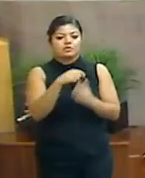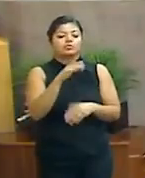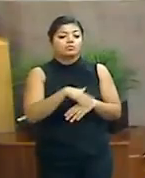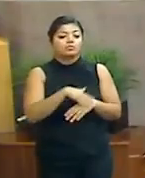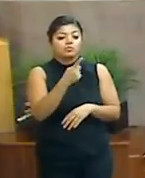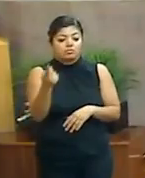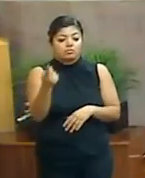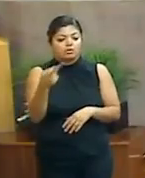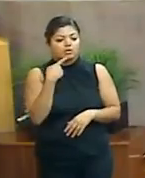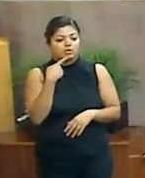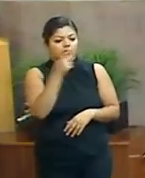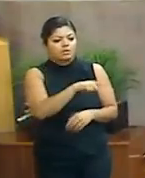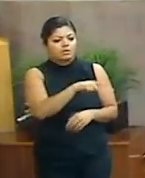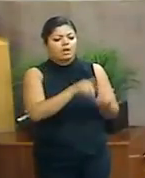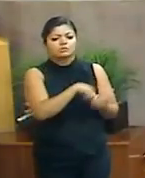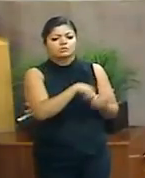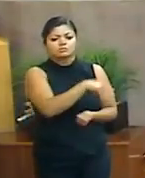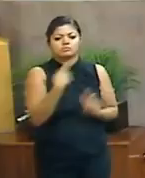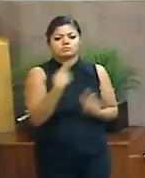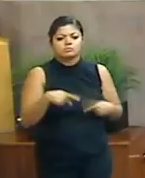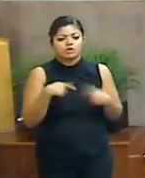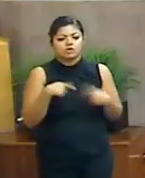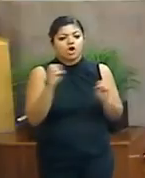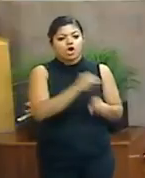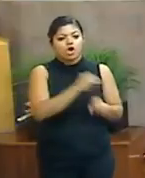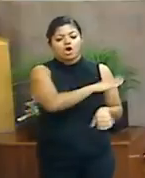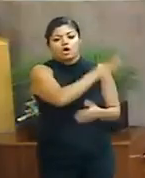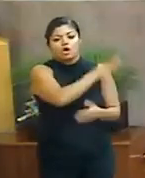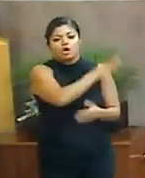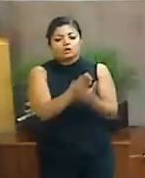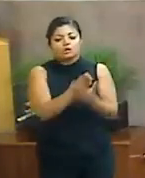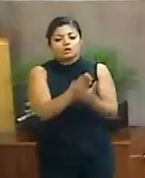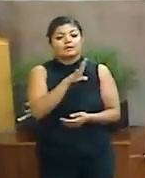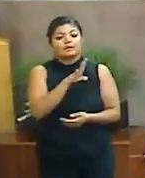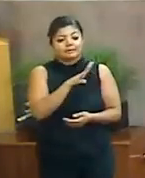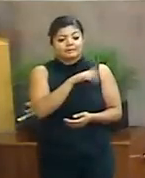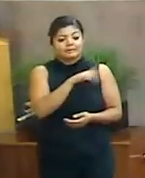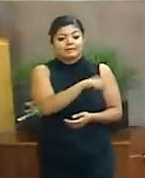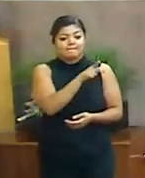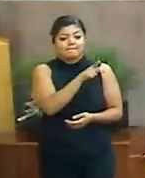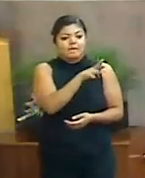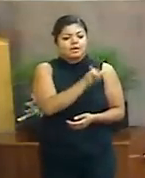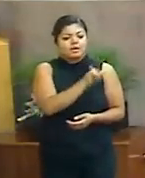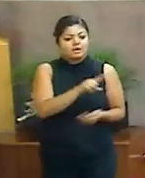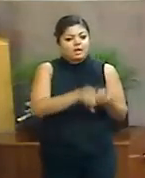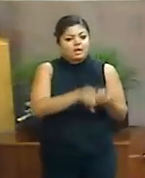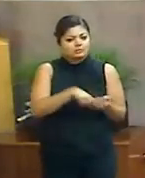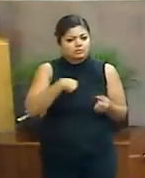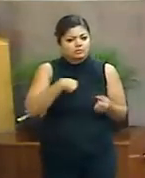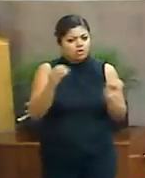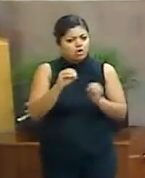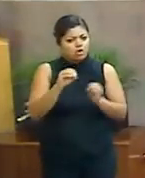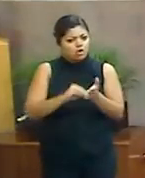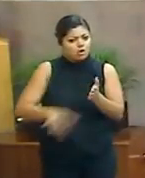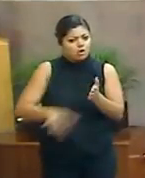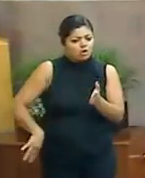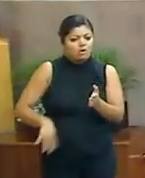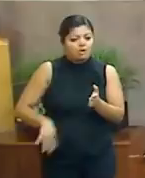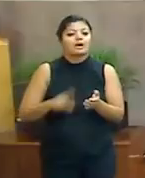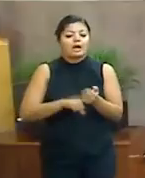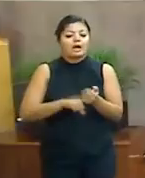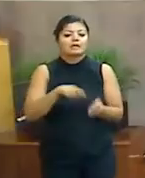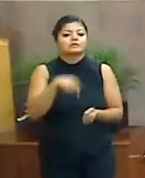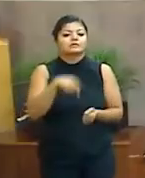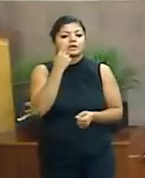su demanda el actor no se no libre en la instancia local desde su partido político hubiera incurrido en dicha omisión de ahí que se trate de un